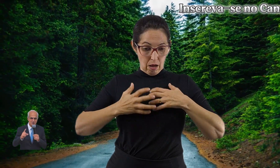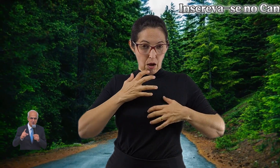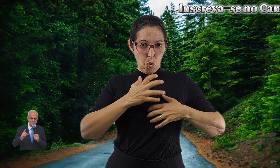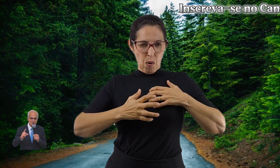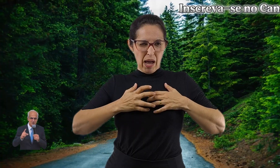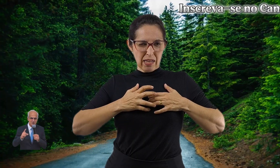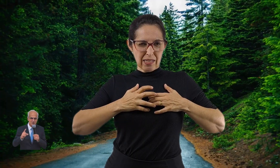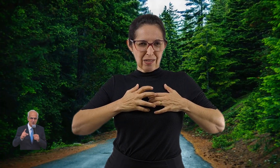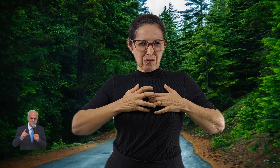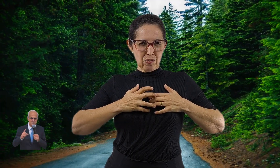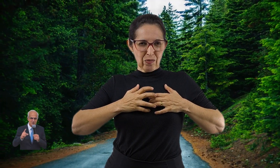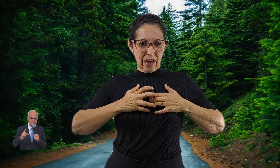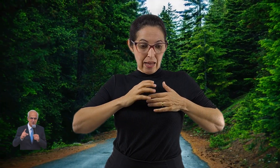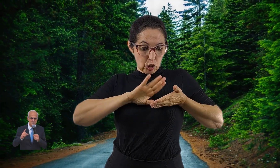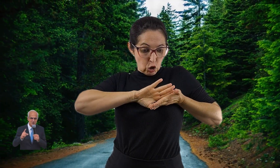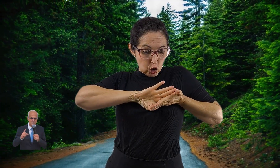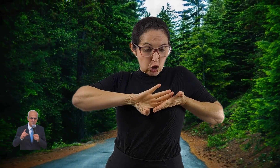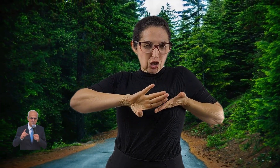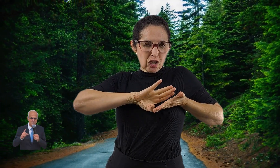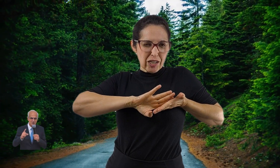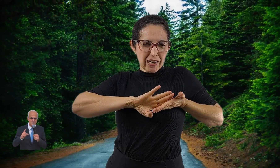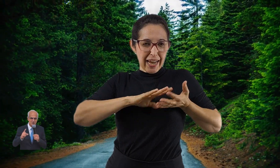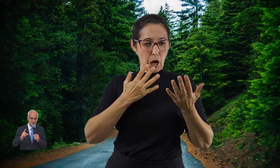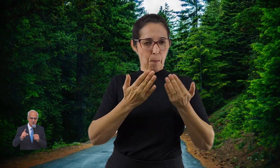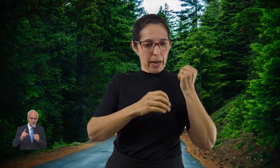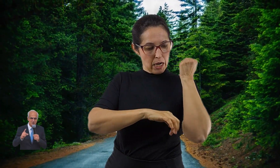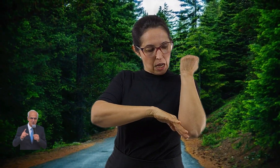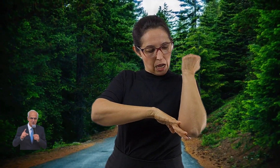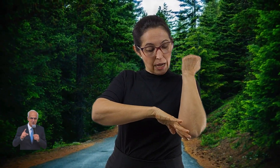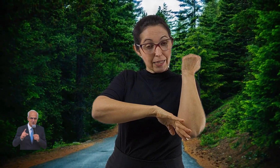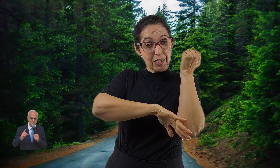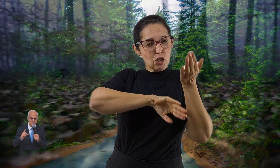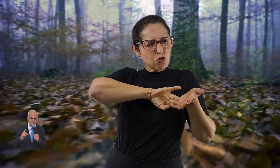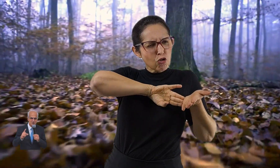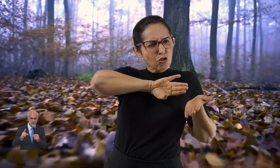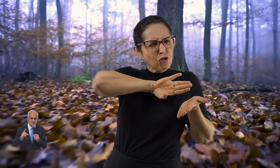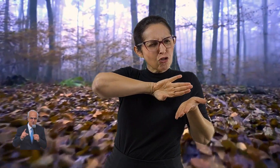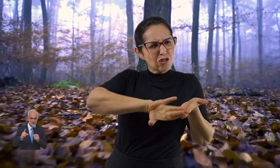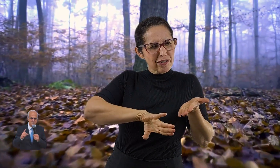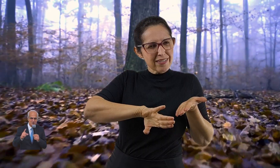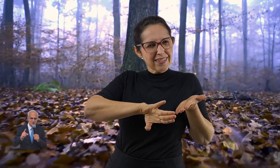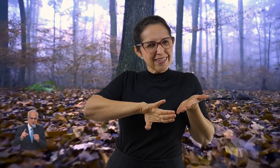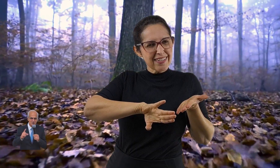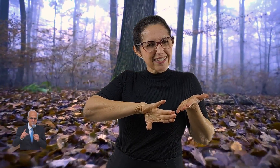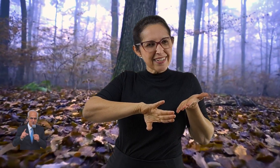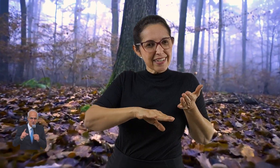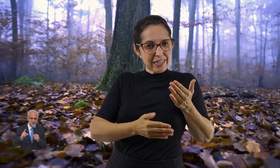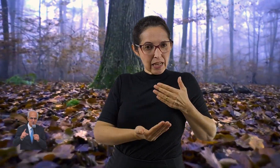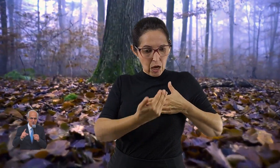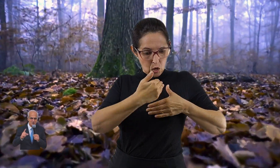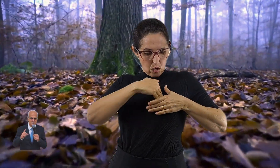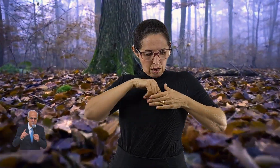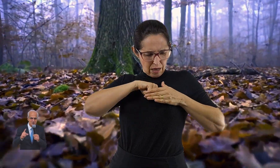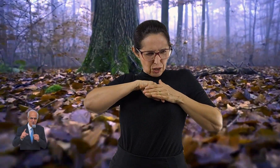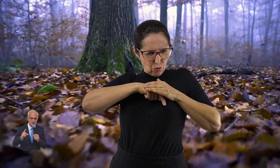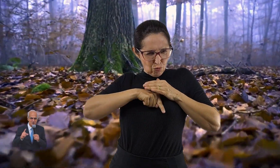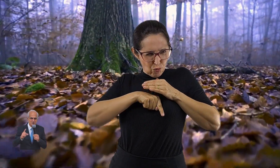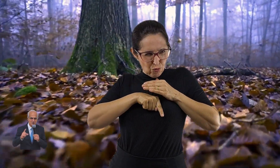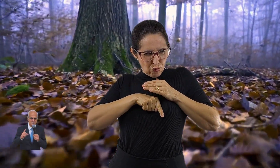de amargura. Tira a raiz e elimina isso da sua vida. Não guarde mágoa,